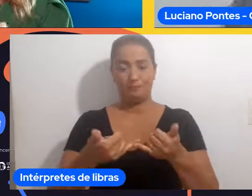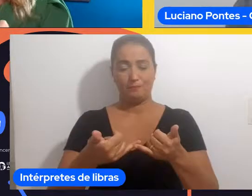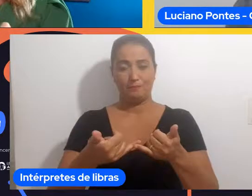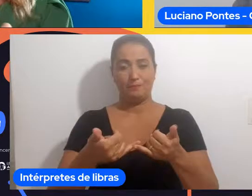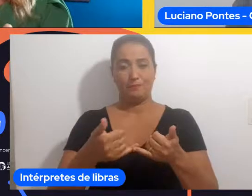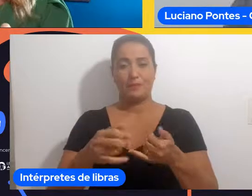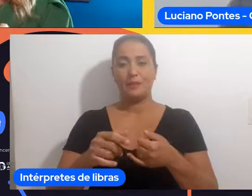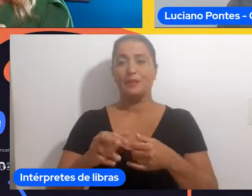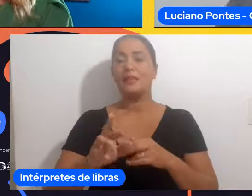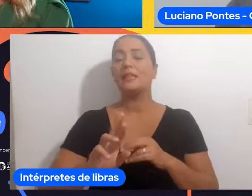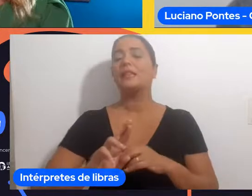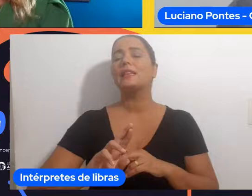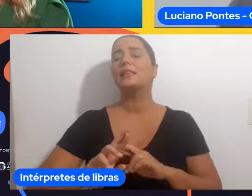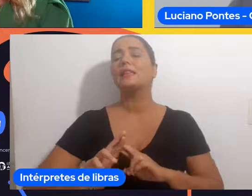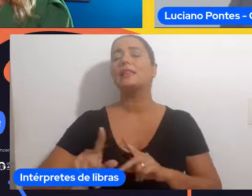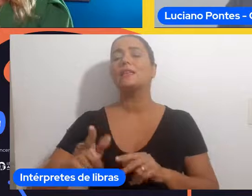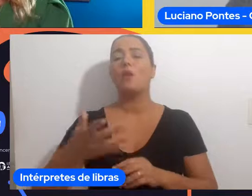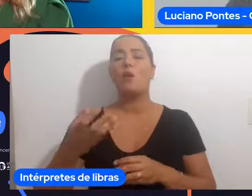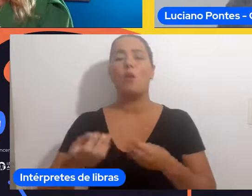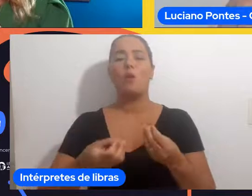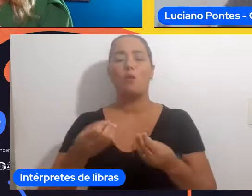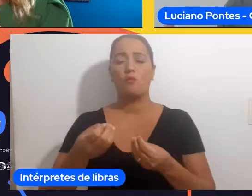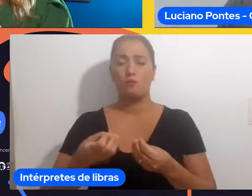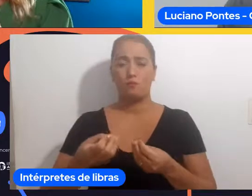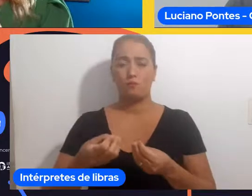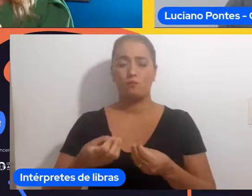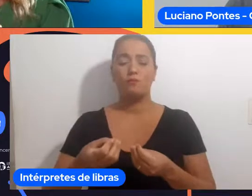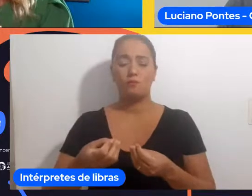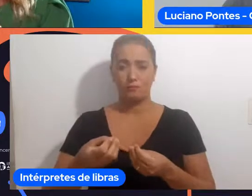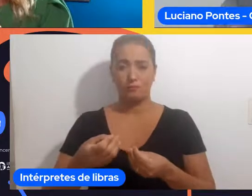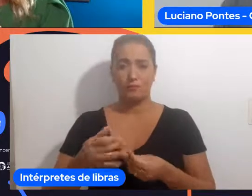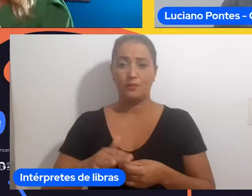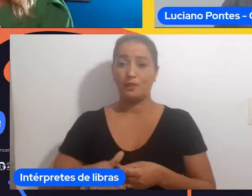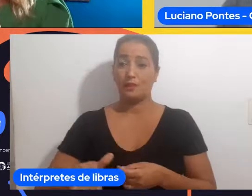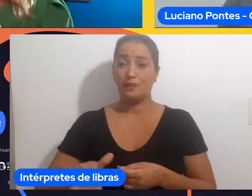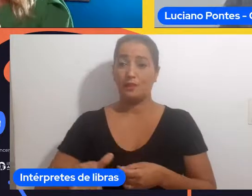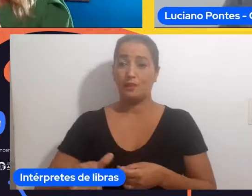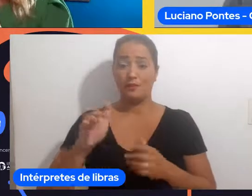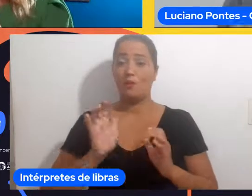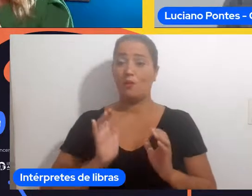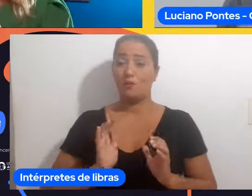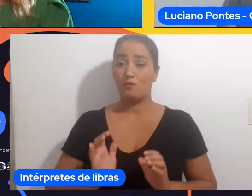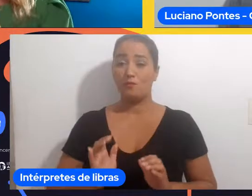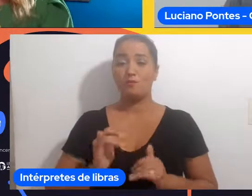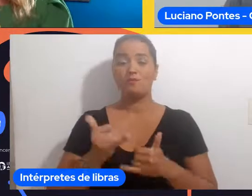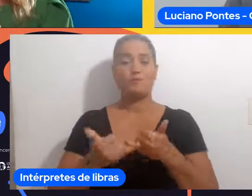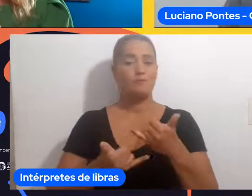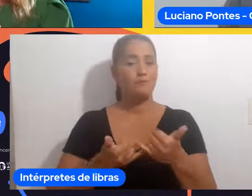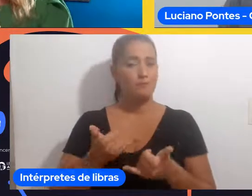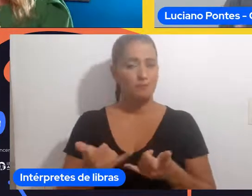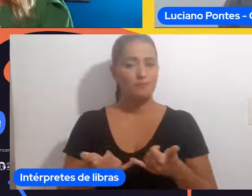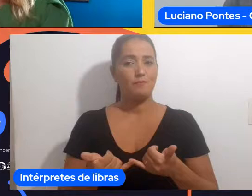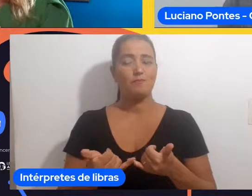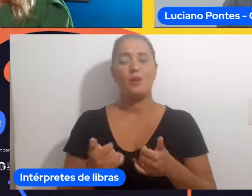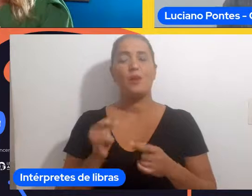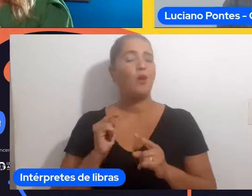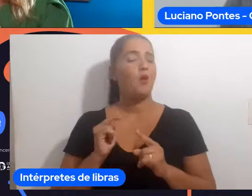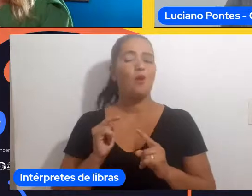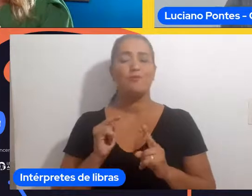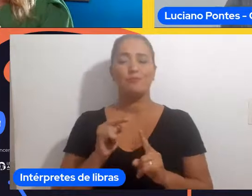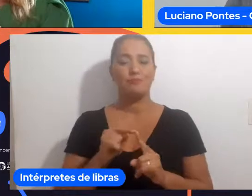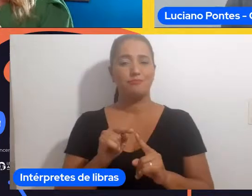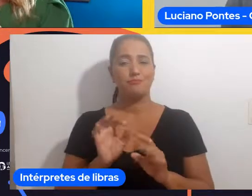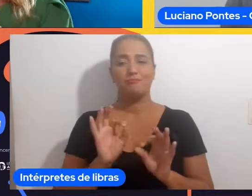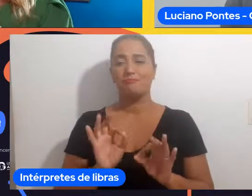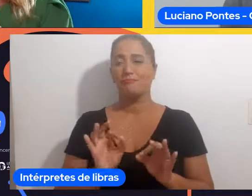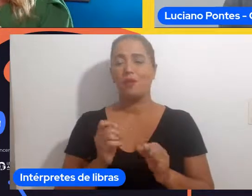das Asas, como é que os adultos se comportam ao ver um espaço como aquele, como ver as crianças brincando com objetos que possivelmente eles não comprariam